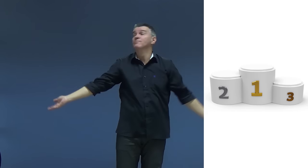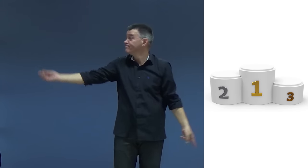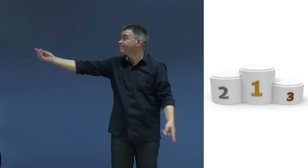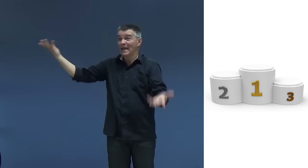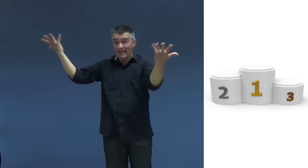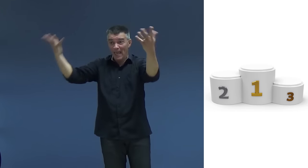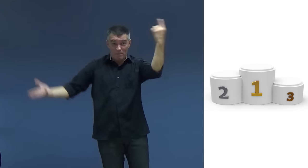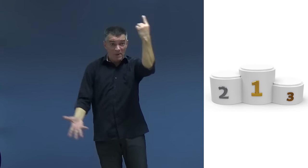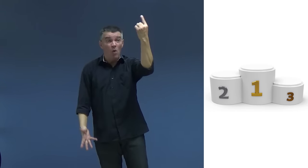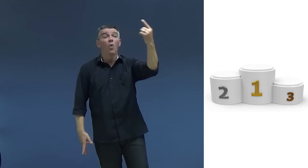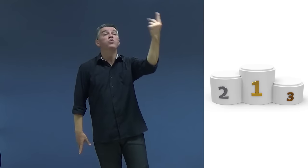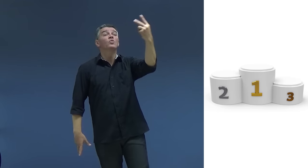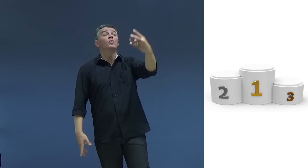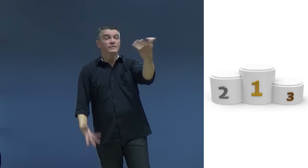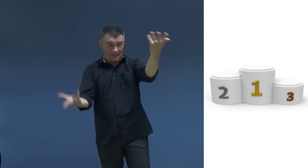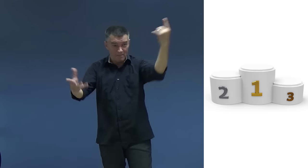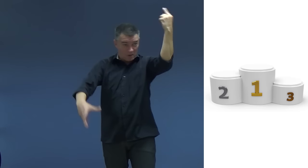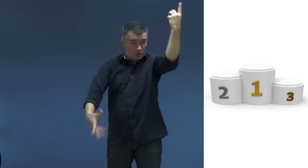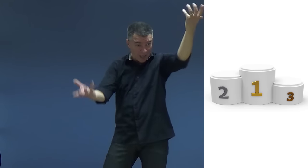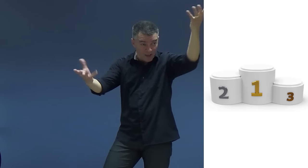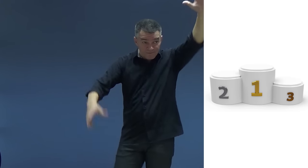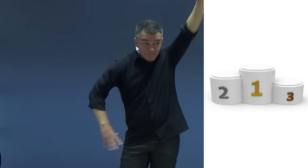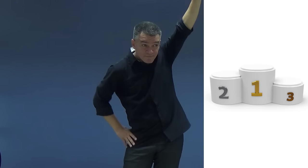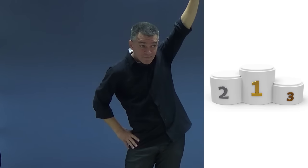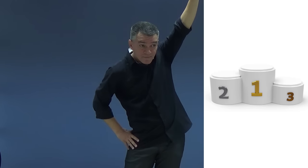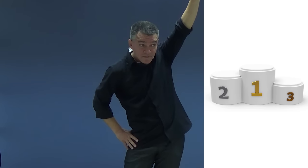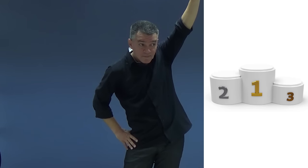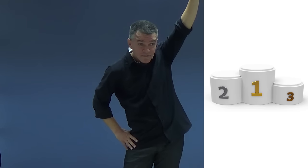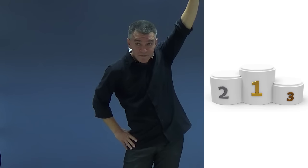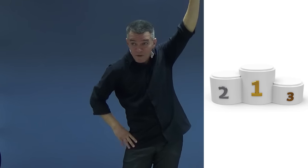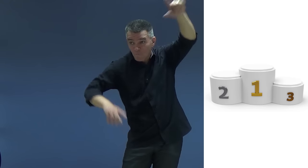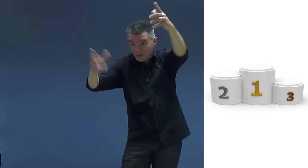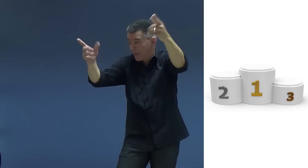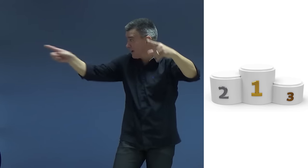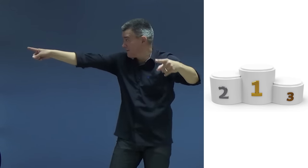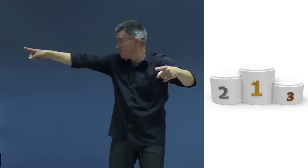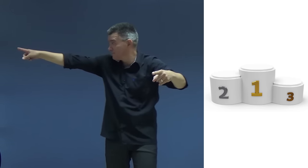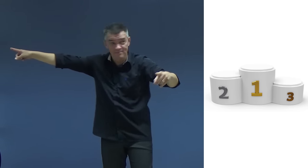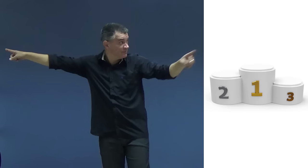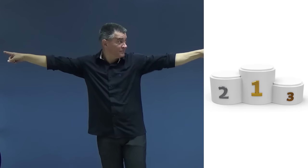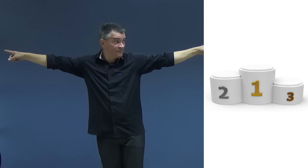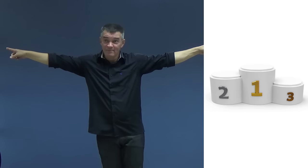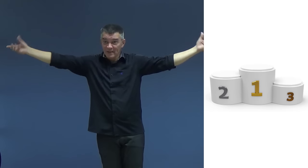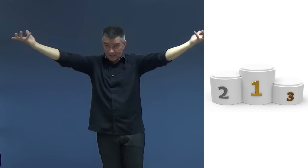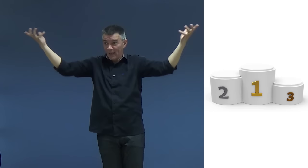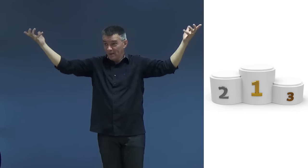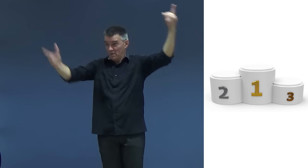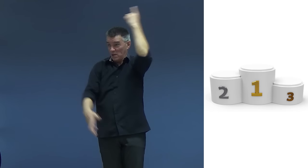E você? Você quer o primeiro lugar? Segundo ou terceiro? Quem quer o primeiro lugar? Quem quer o primeiro